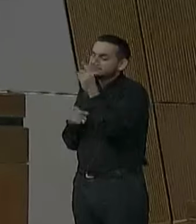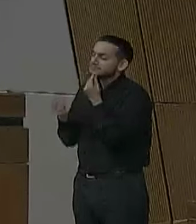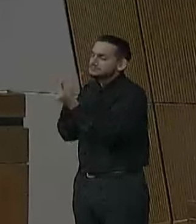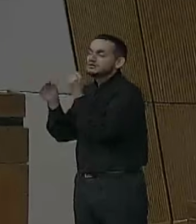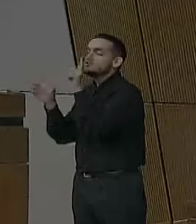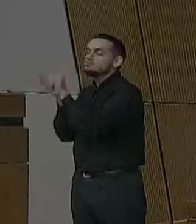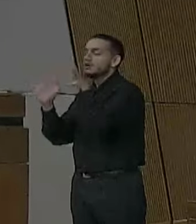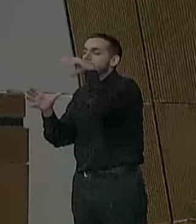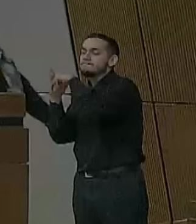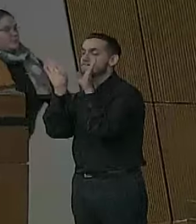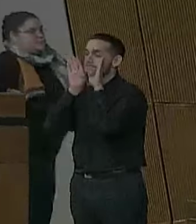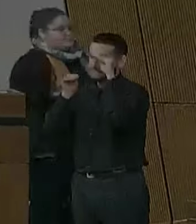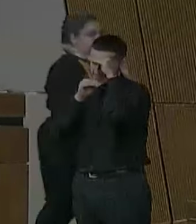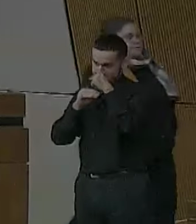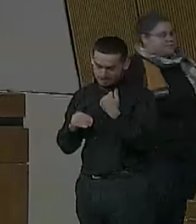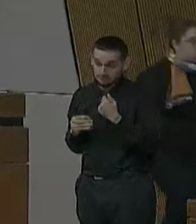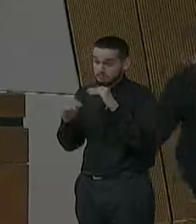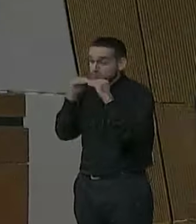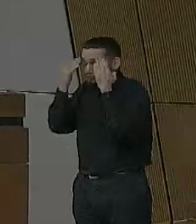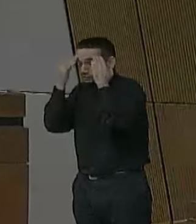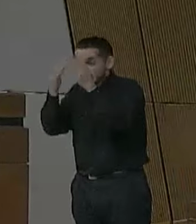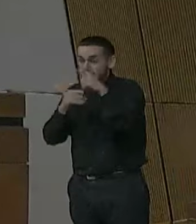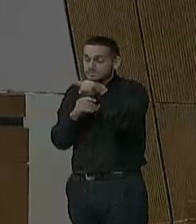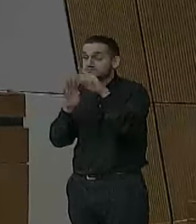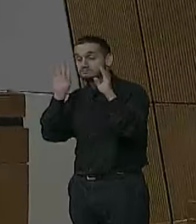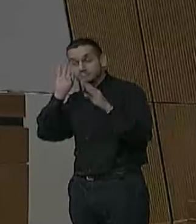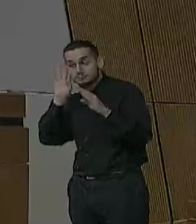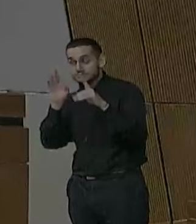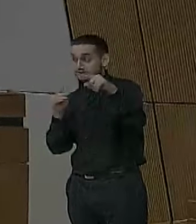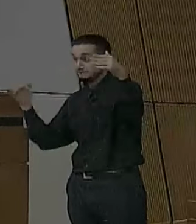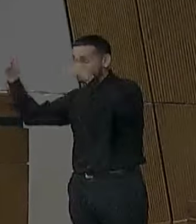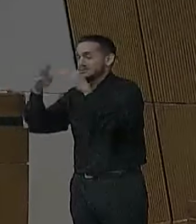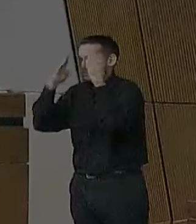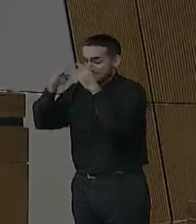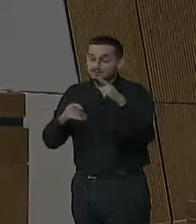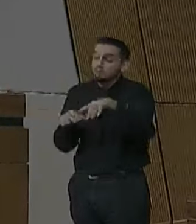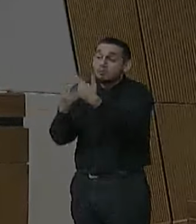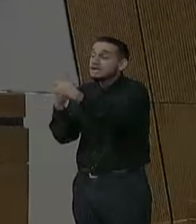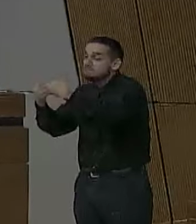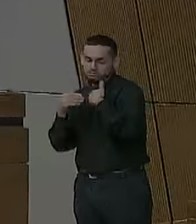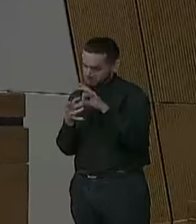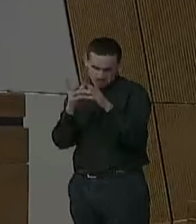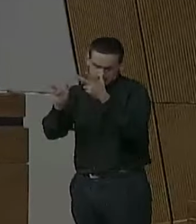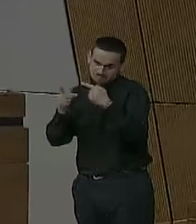privadas. Bueno, muchas gracias por estar hoy acá y a las órdenes.